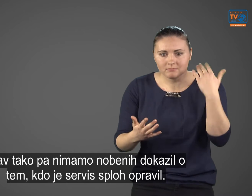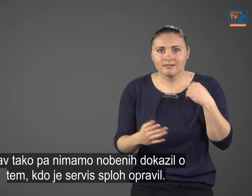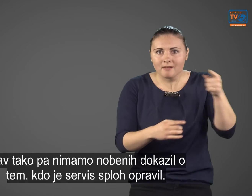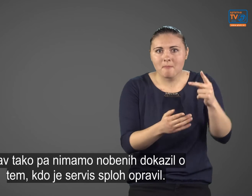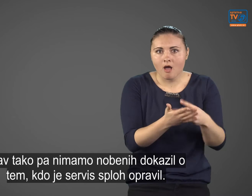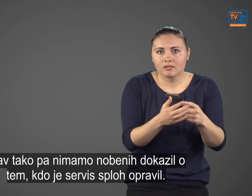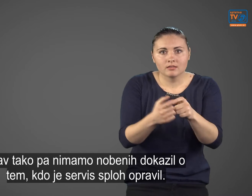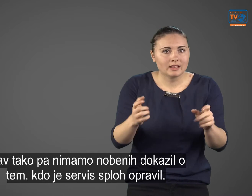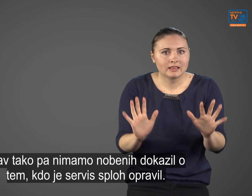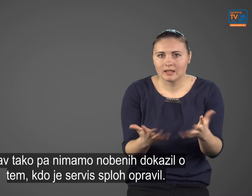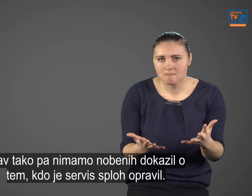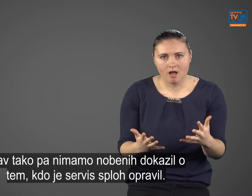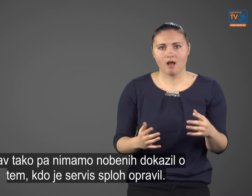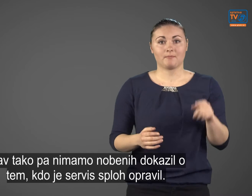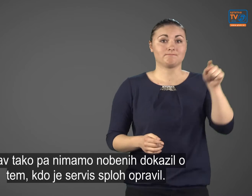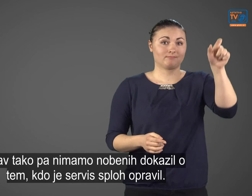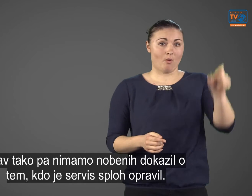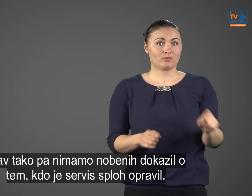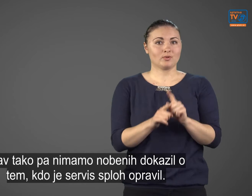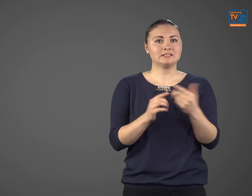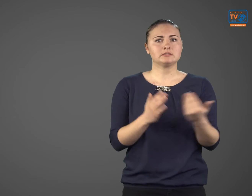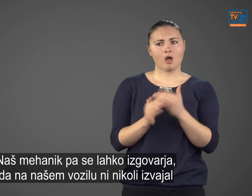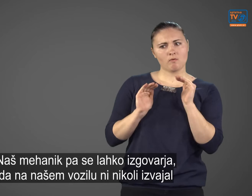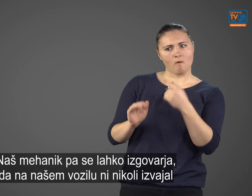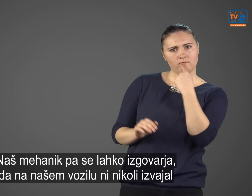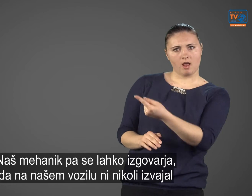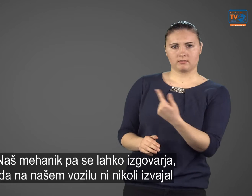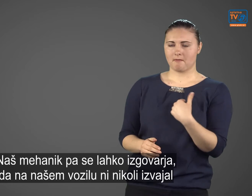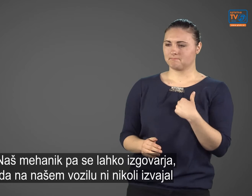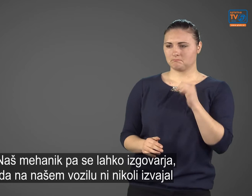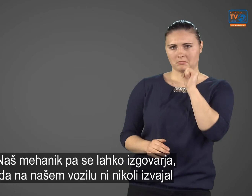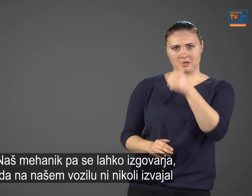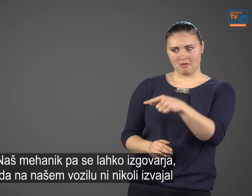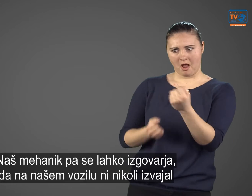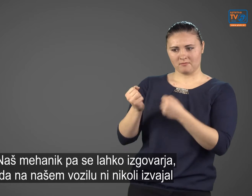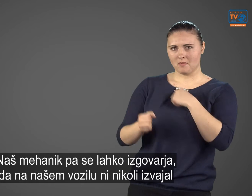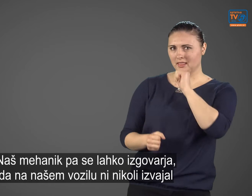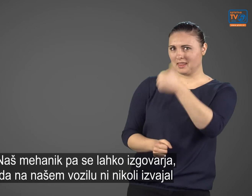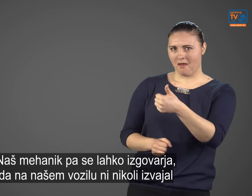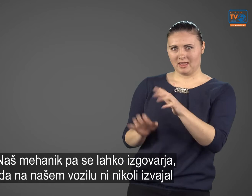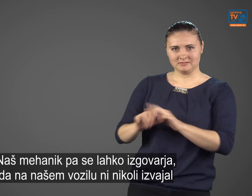mehaniku, ki se zagovarja, da on na tem vozilu ni nikoli izvajal rednega servisa